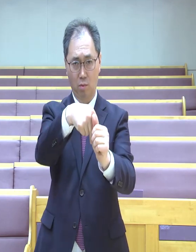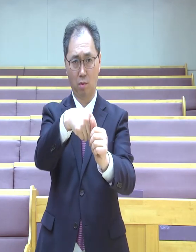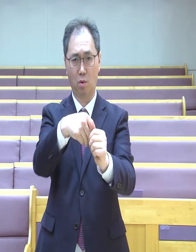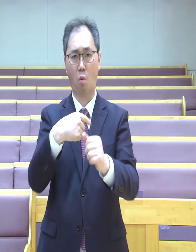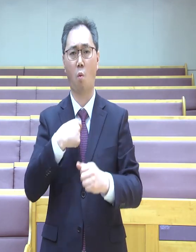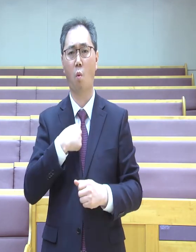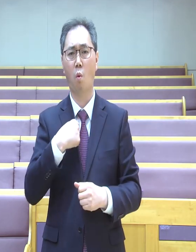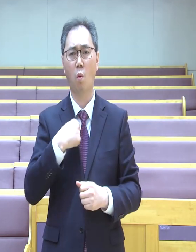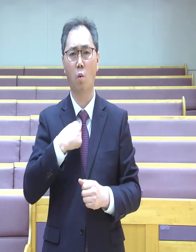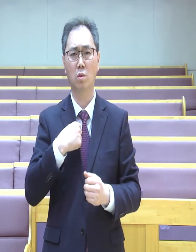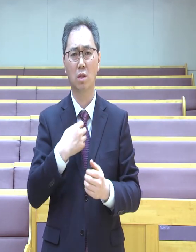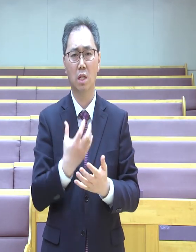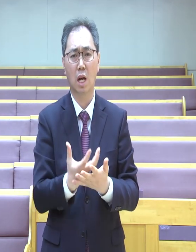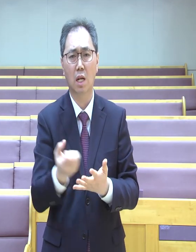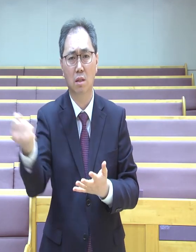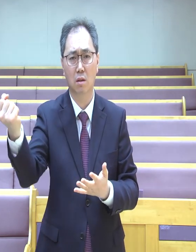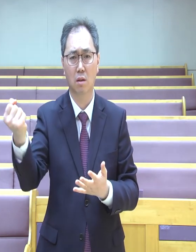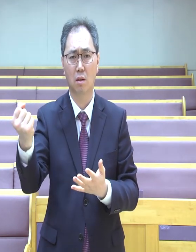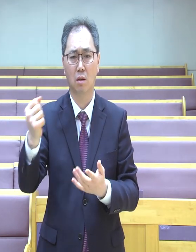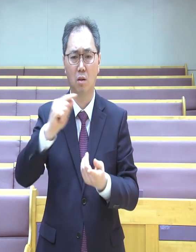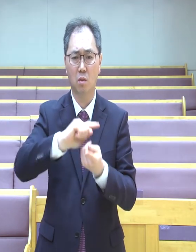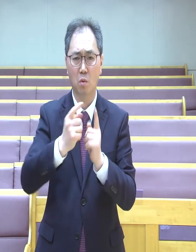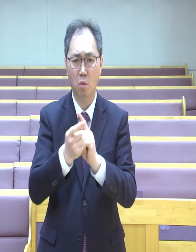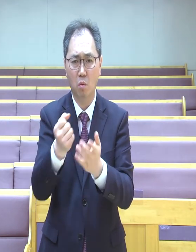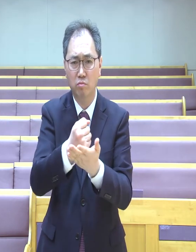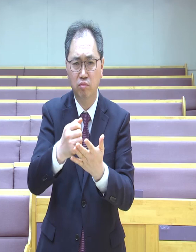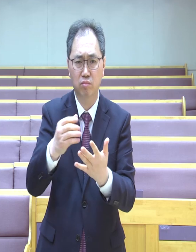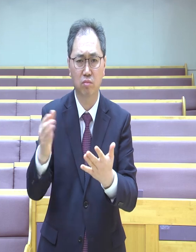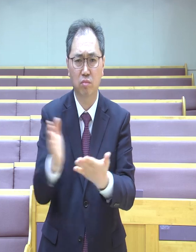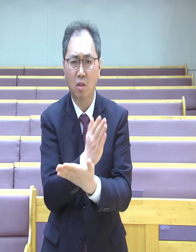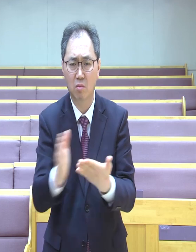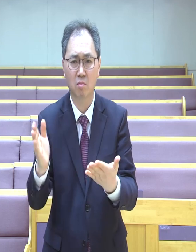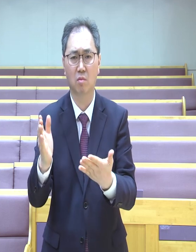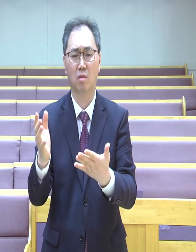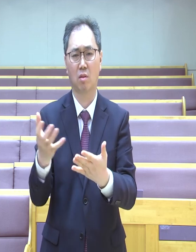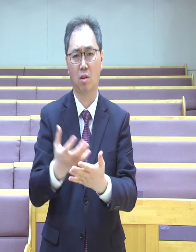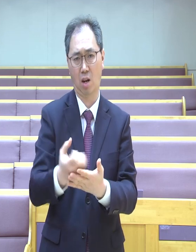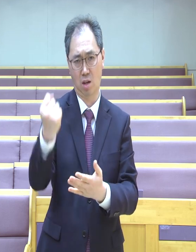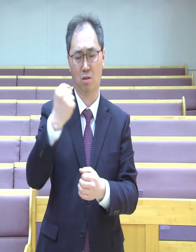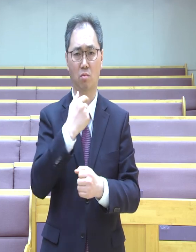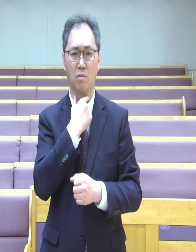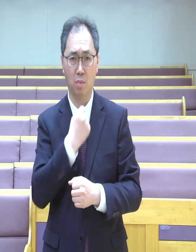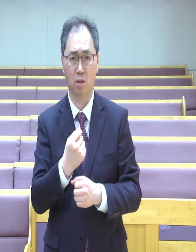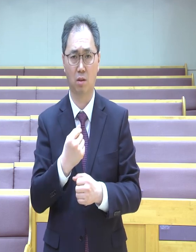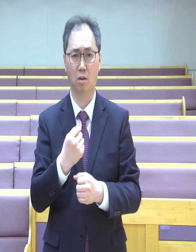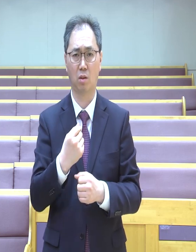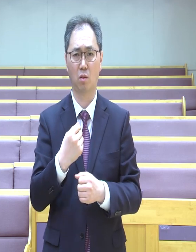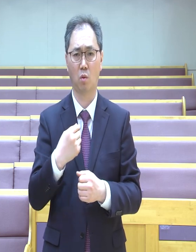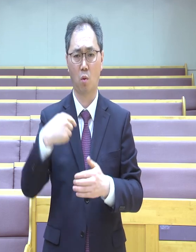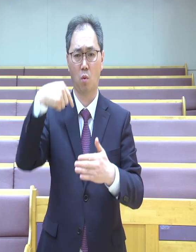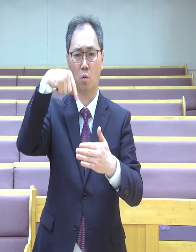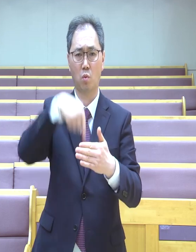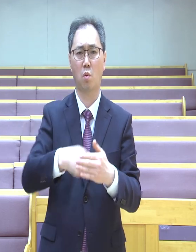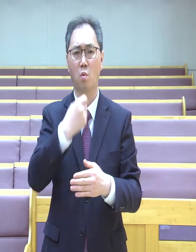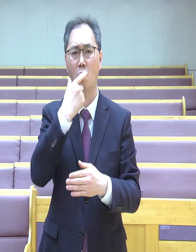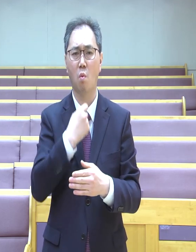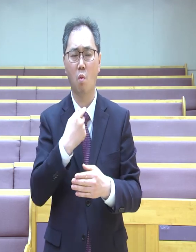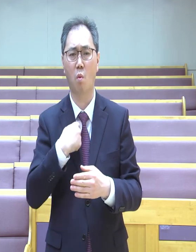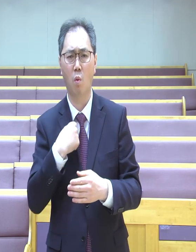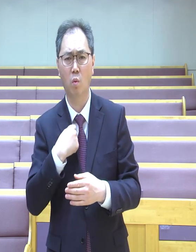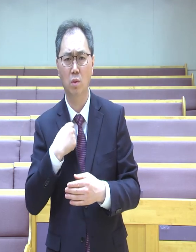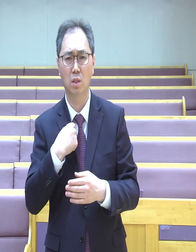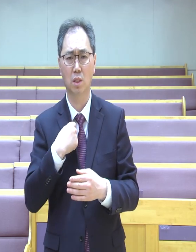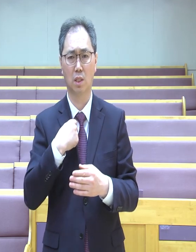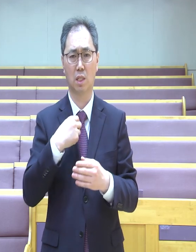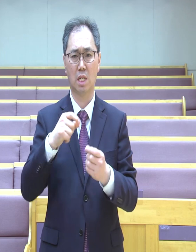옷을 취하여 네 깃에 나눠 각각 한 깃씩 얻고 속옷도 취하니 이 속옷은 호지 아니하고